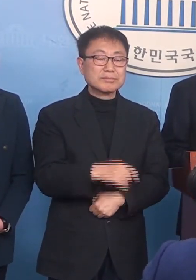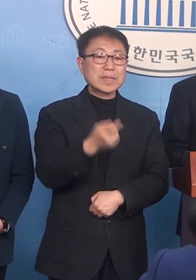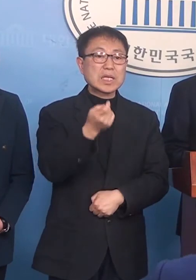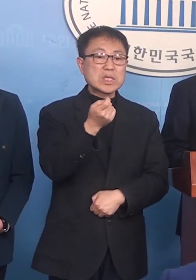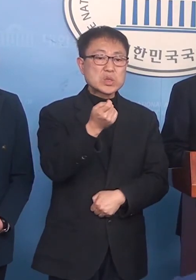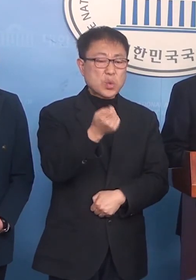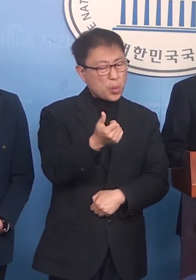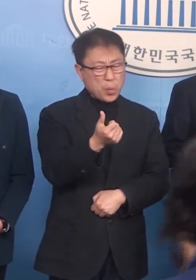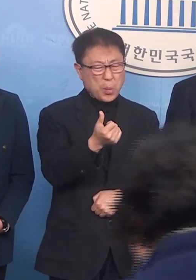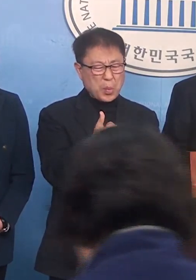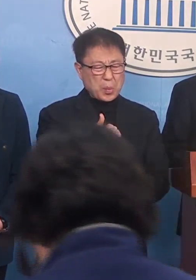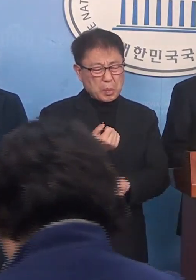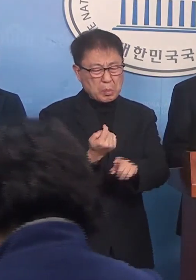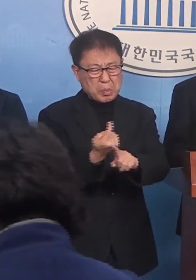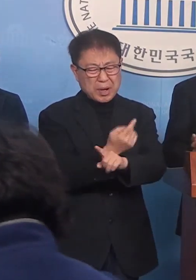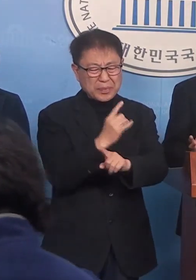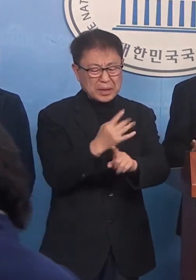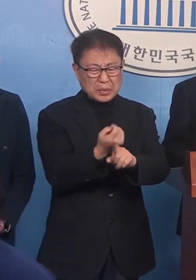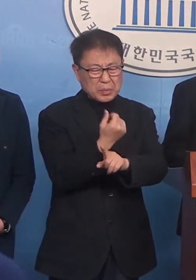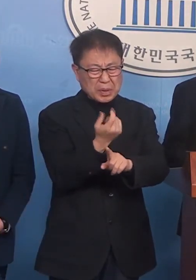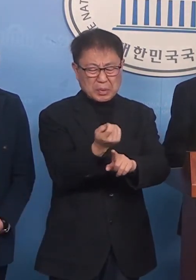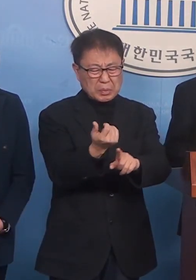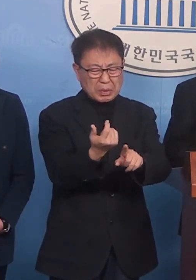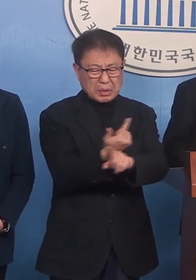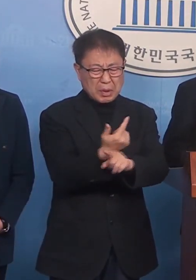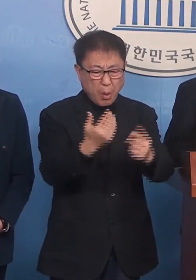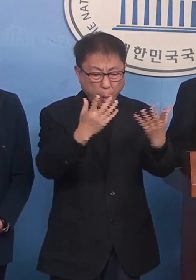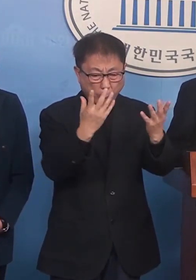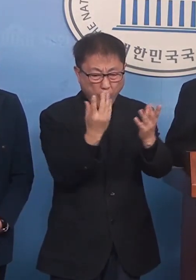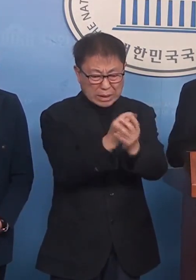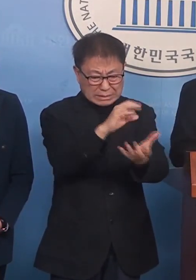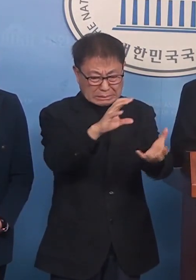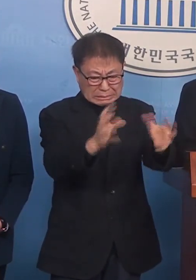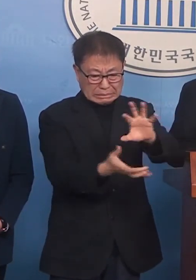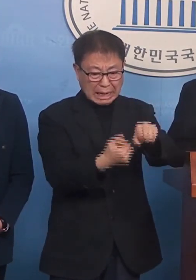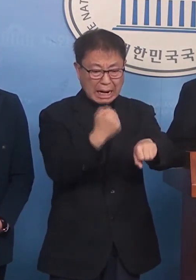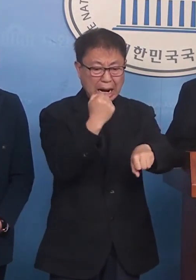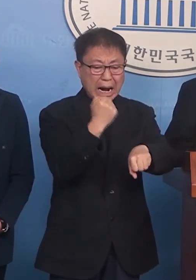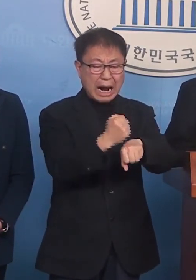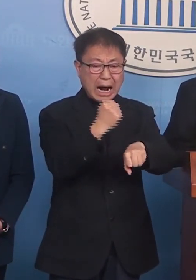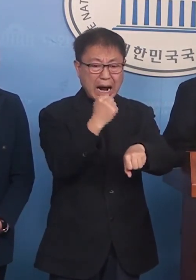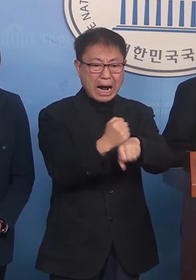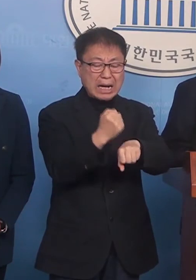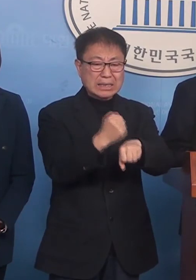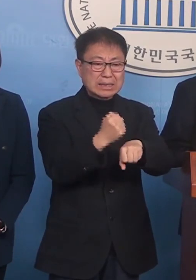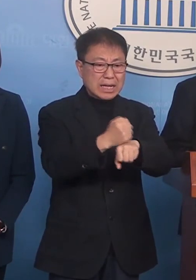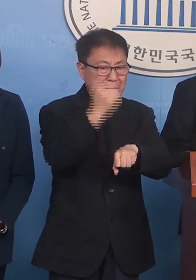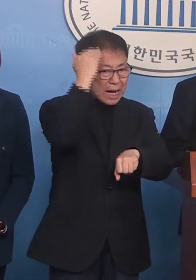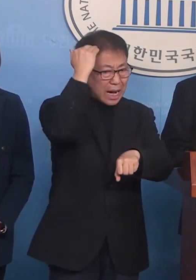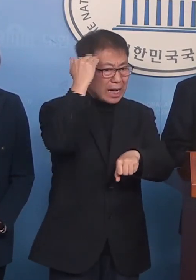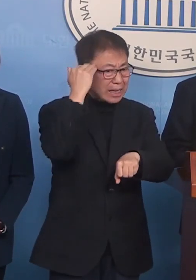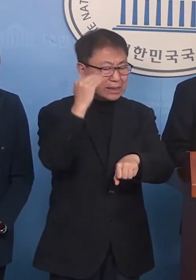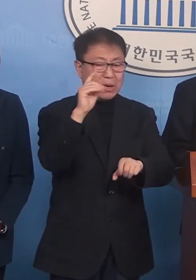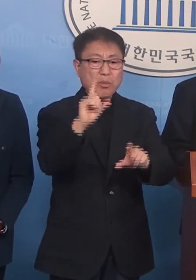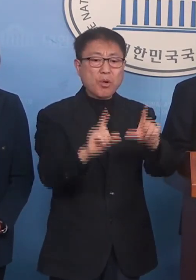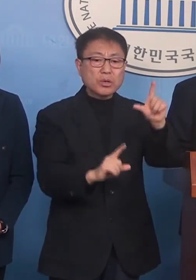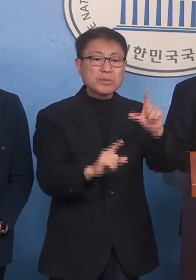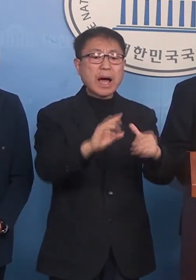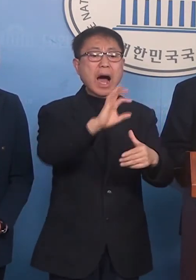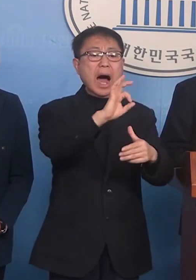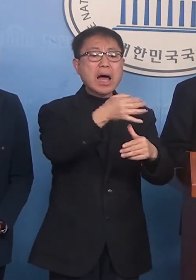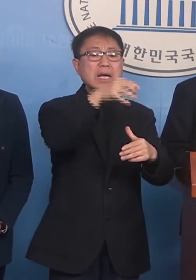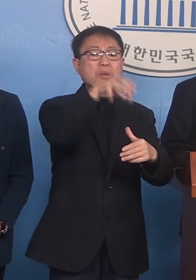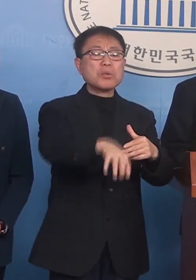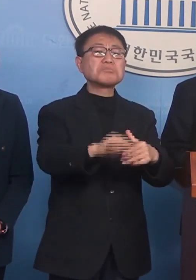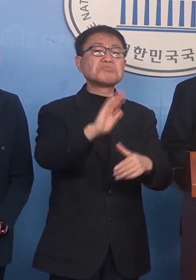조금 변해서는 안 된다. 판 자체를 바꿔라는 가장 상징적인 대한민국의 부분이 안양이